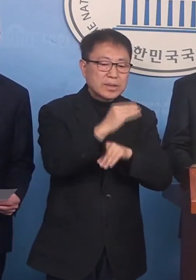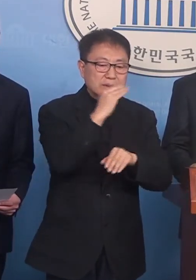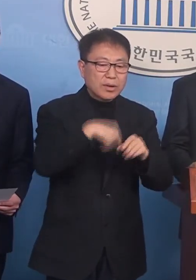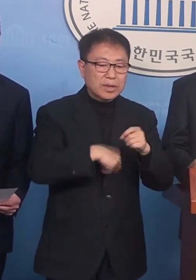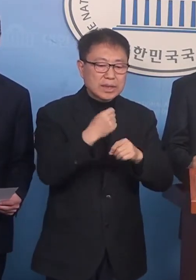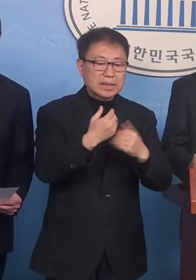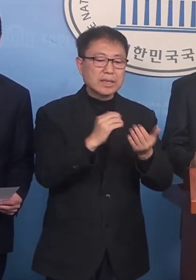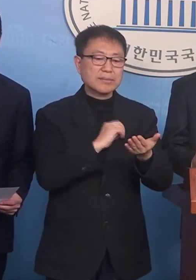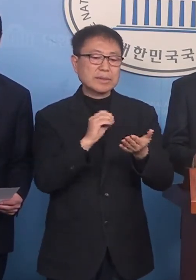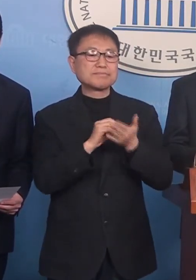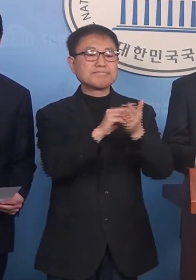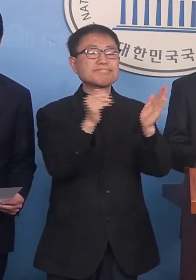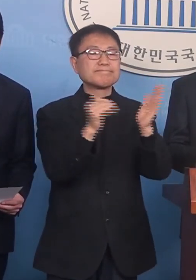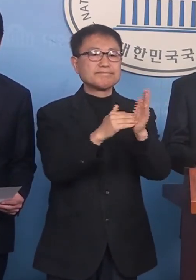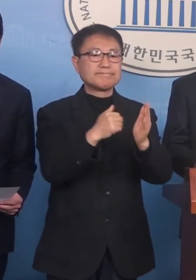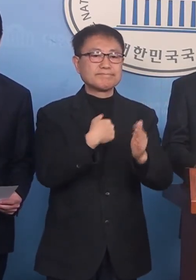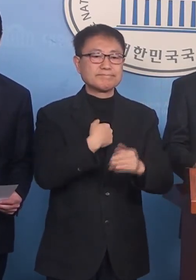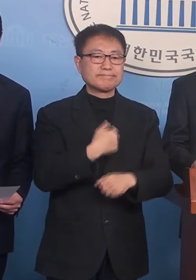일어나겠습니다.